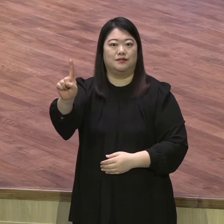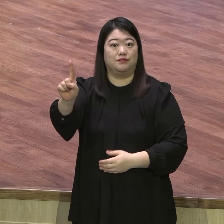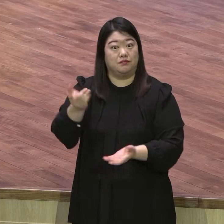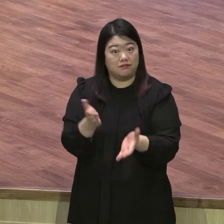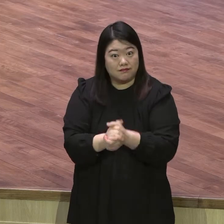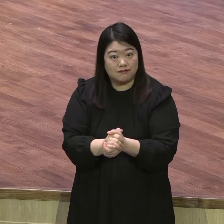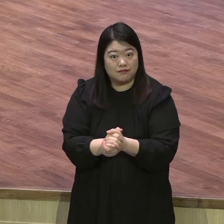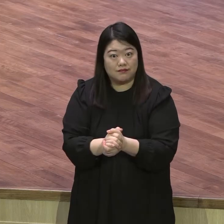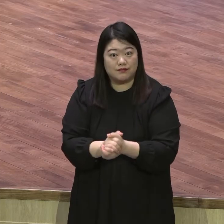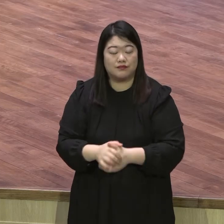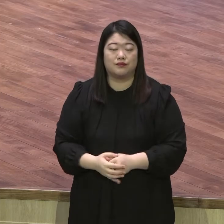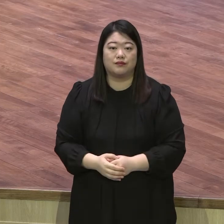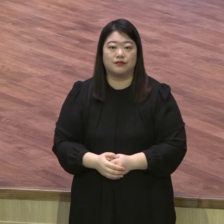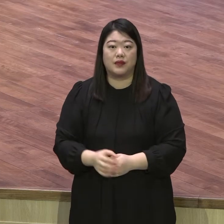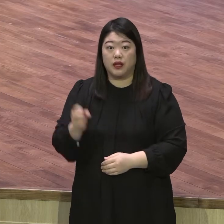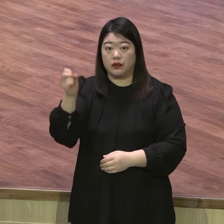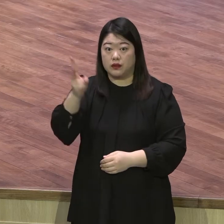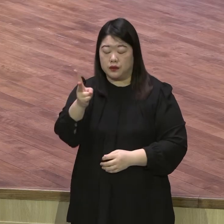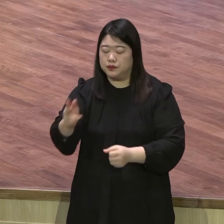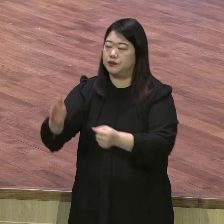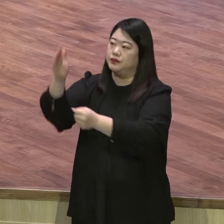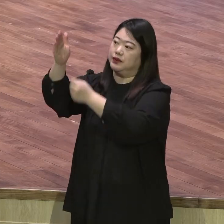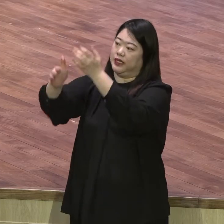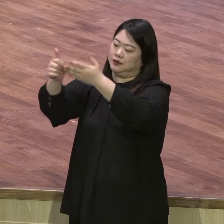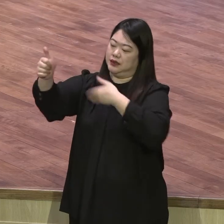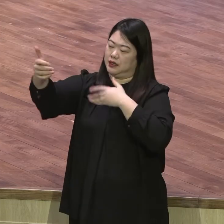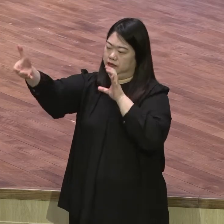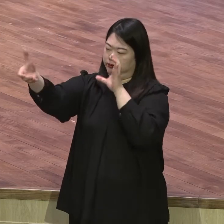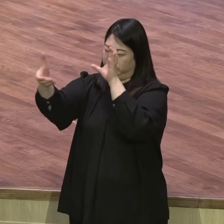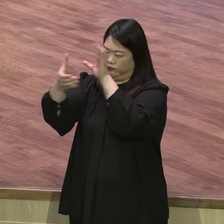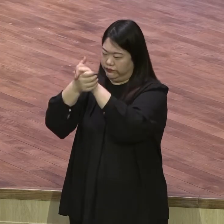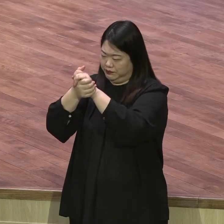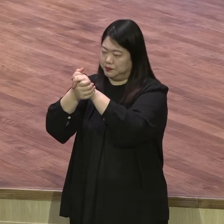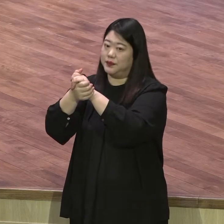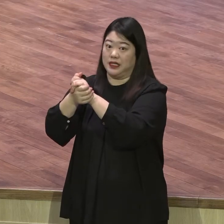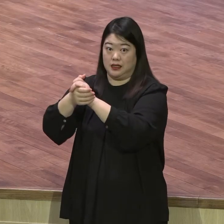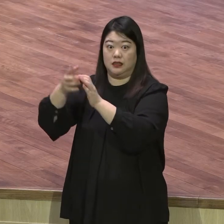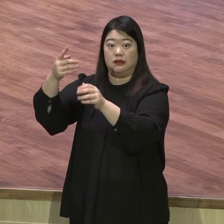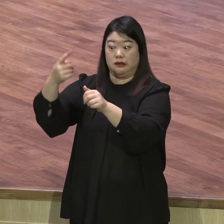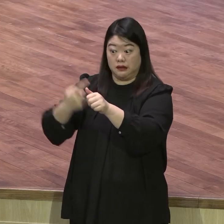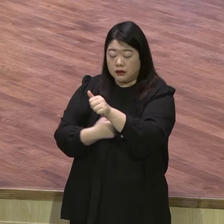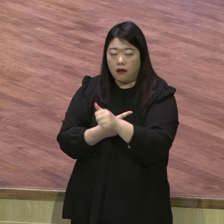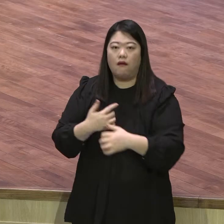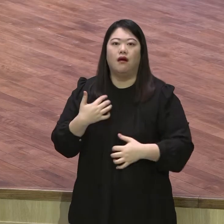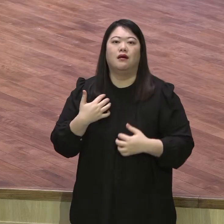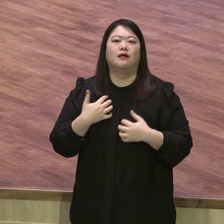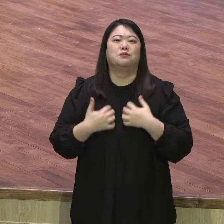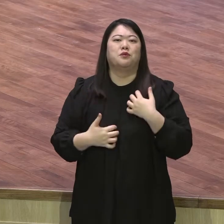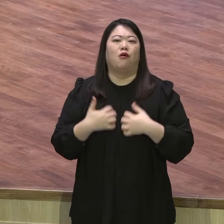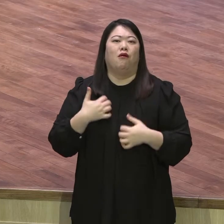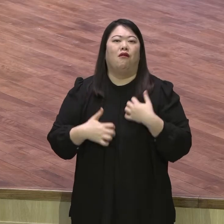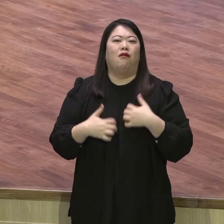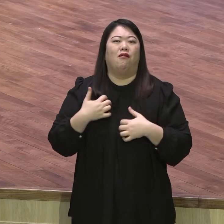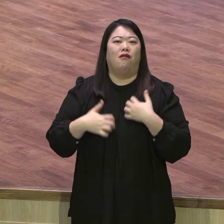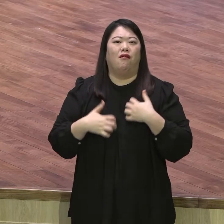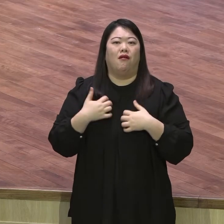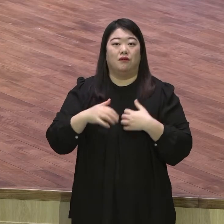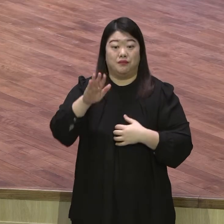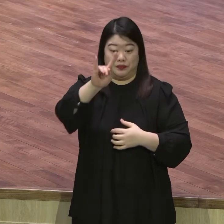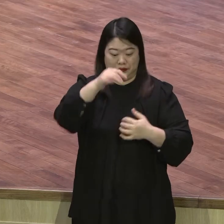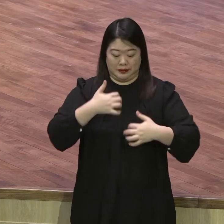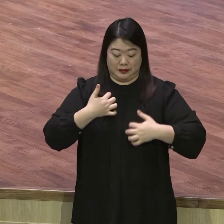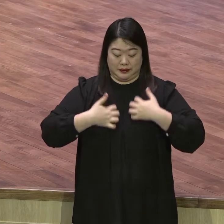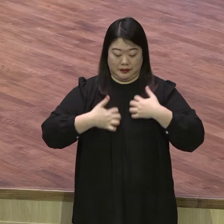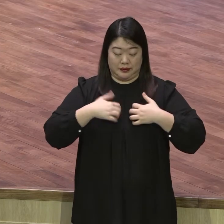그리고 하나님과 관계 회복된 자의 삶이 뭐요? 즐거움이라 그랬어요. 여기서 즐거움 이 말은